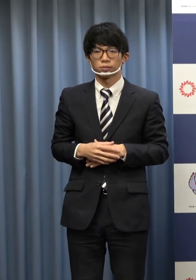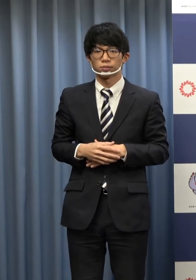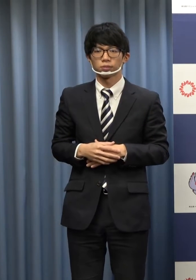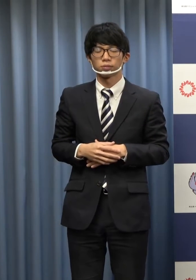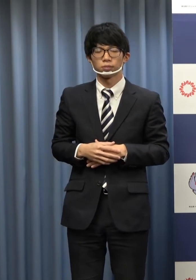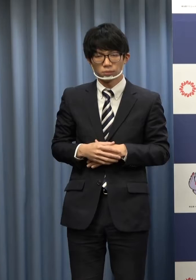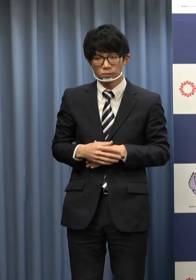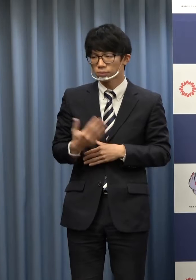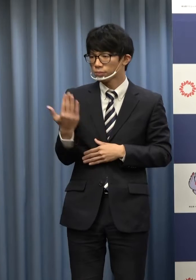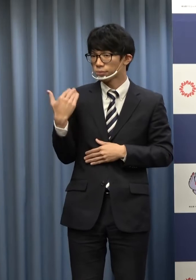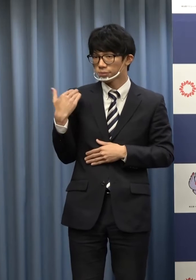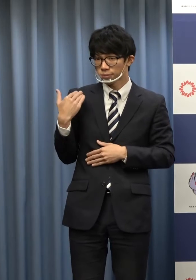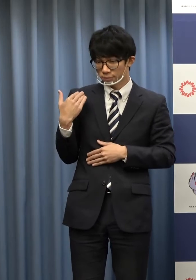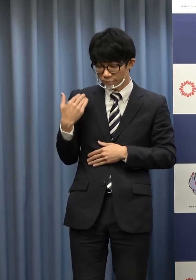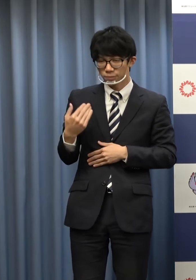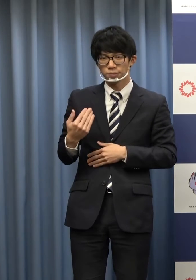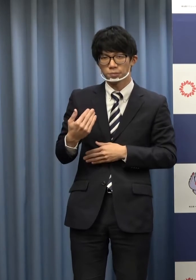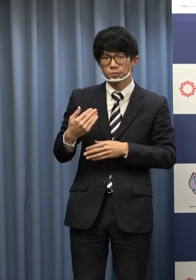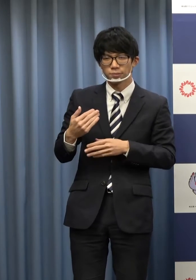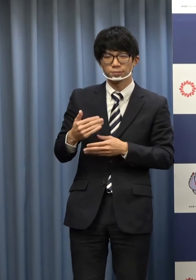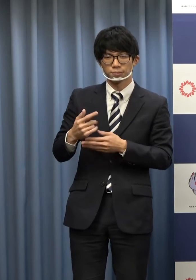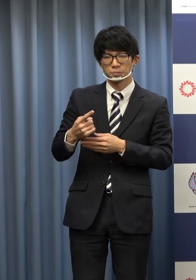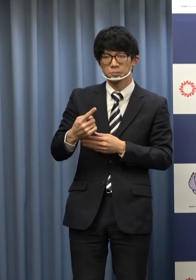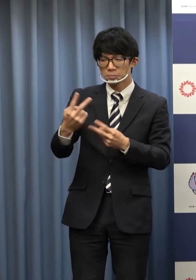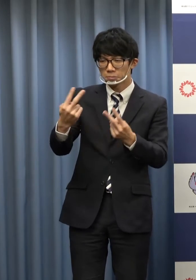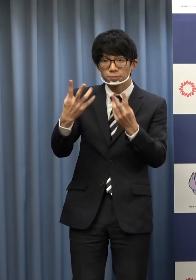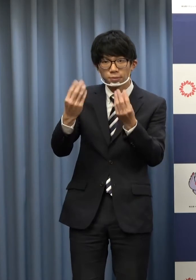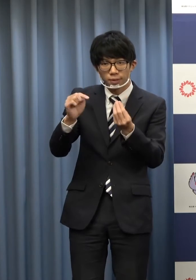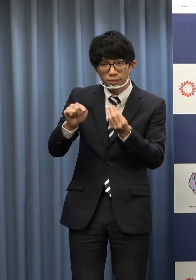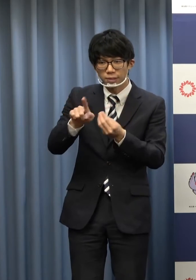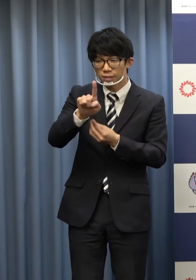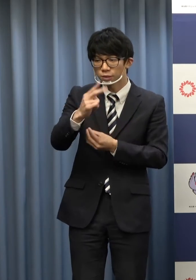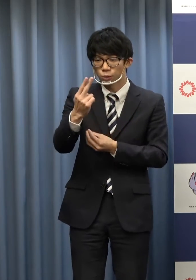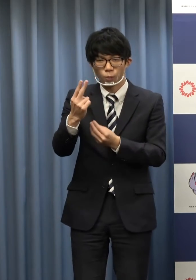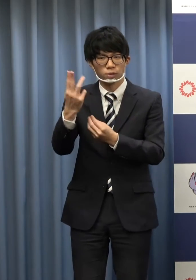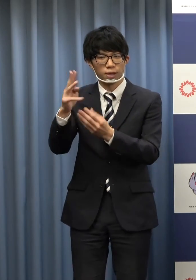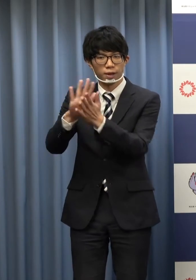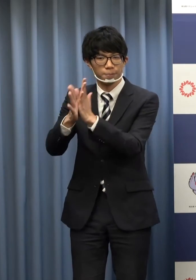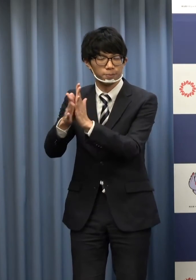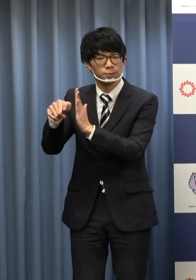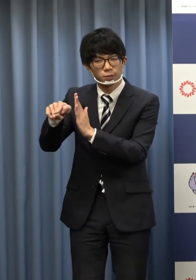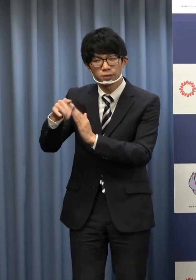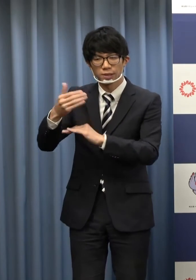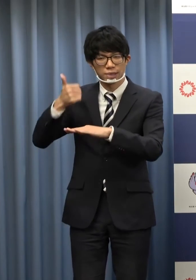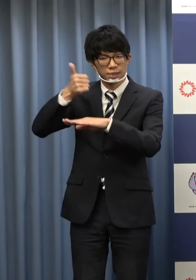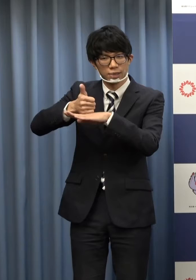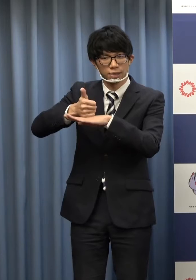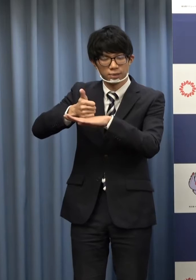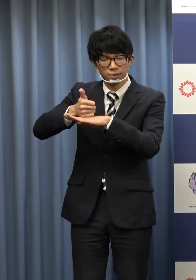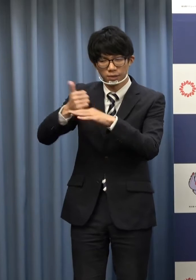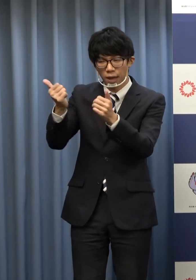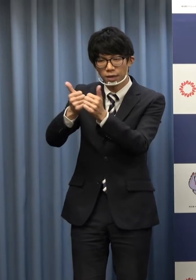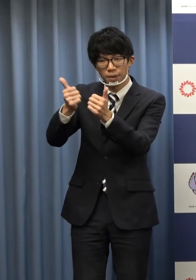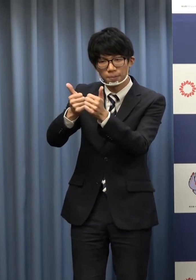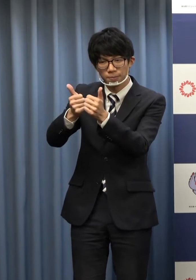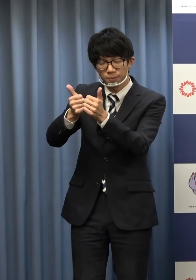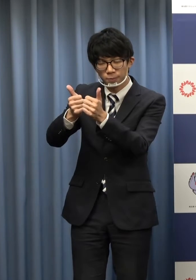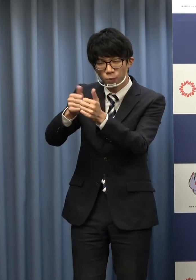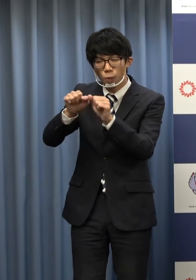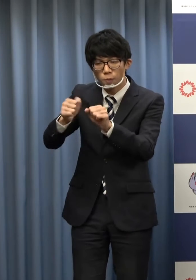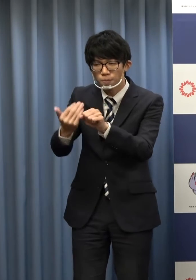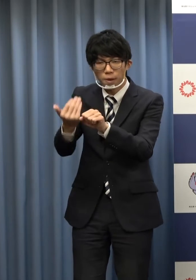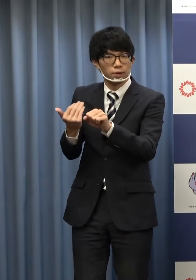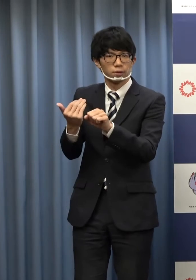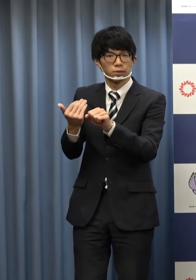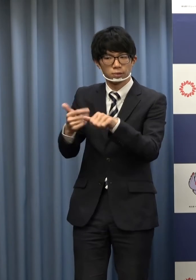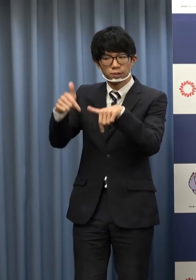ほど皆さんに見ていただいた1都3県の知事会議の直前ですけれども、西村担当大